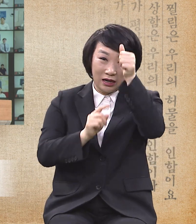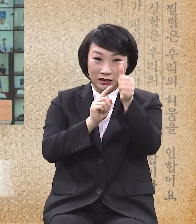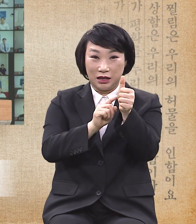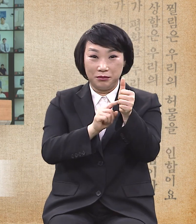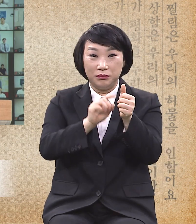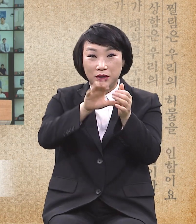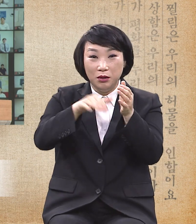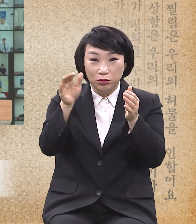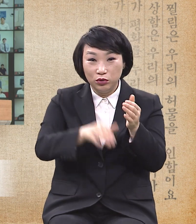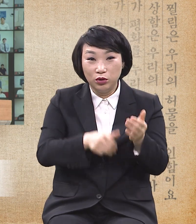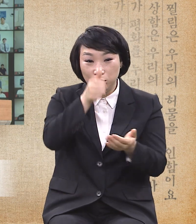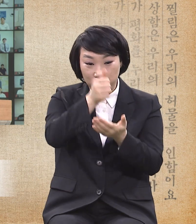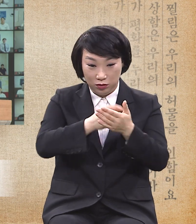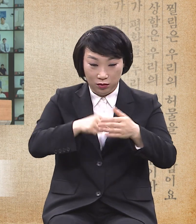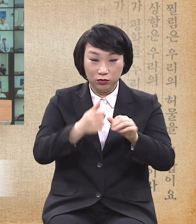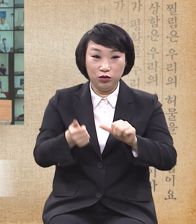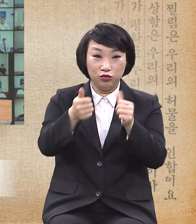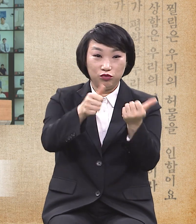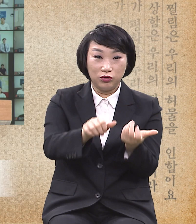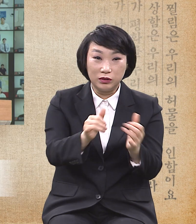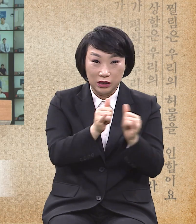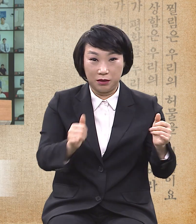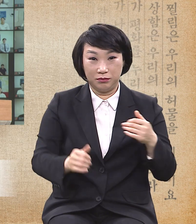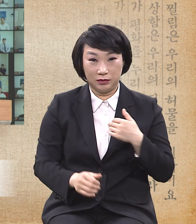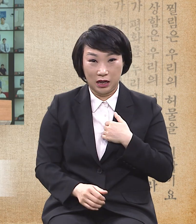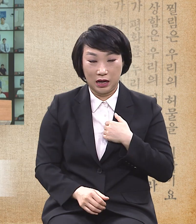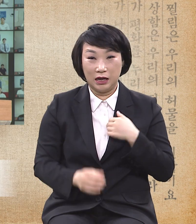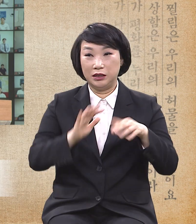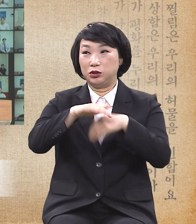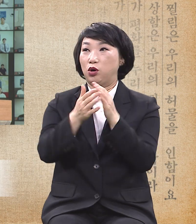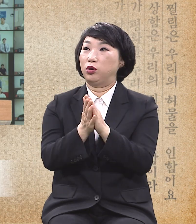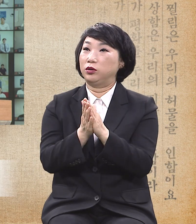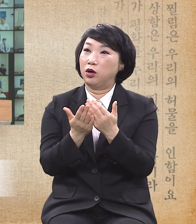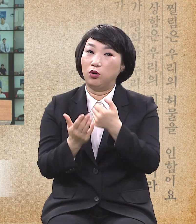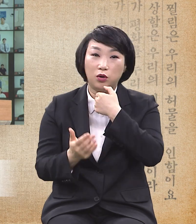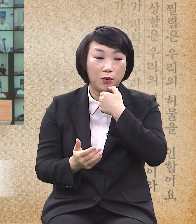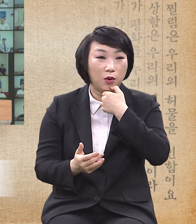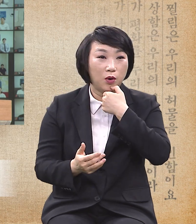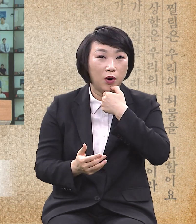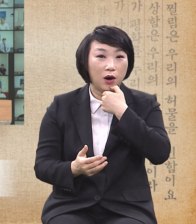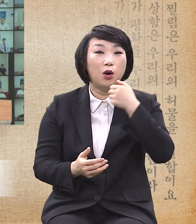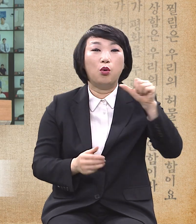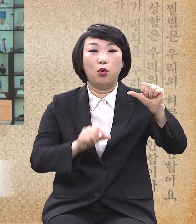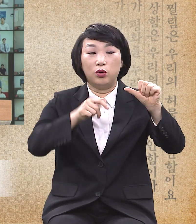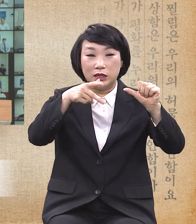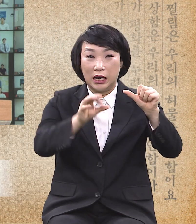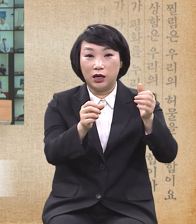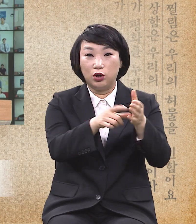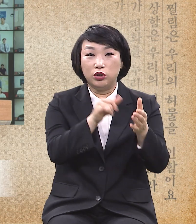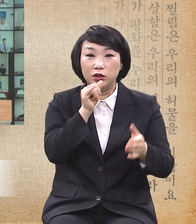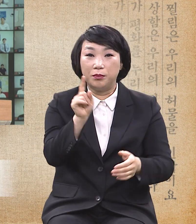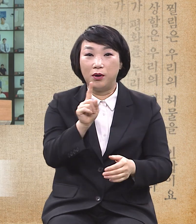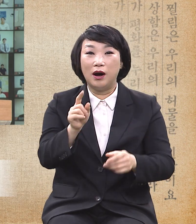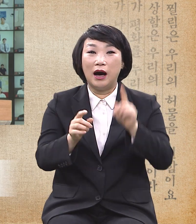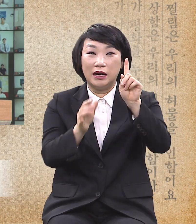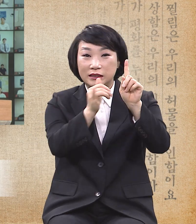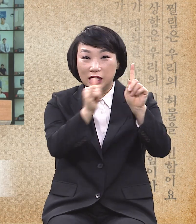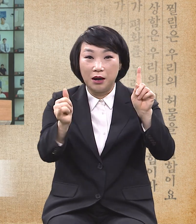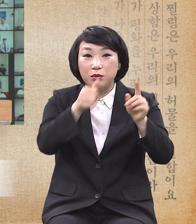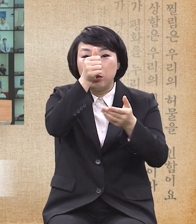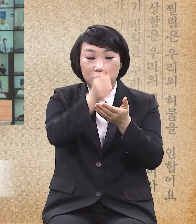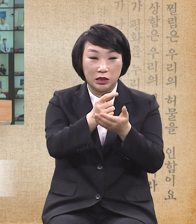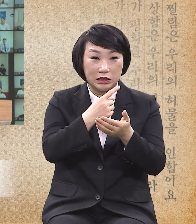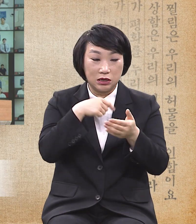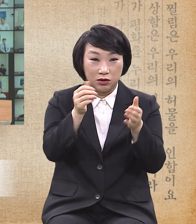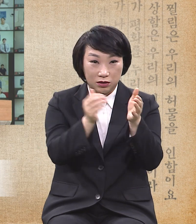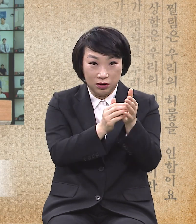죄 아래서 죽은 자입니다. 그래서 로마서 5장에도 뭐라고 그랬어요? 한 사람이